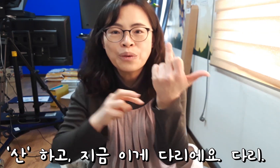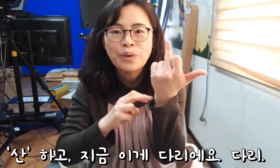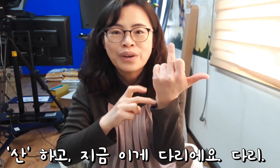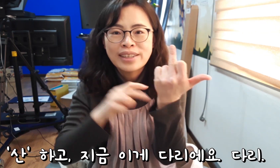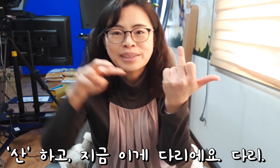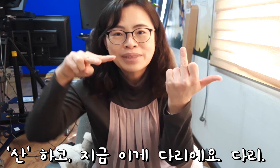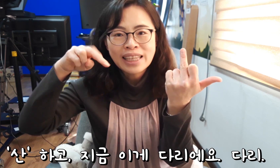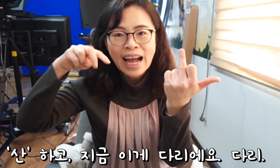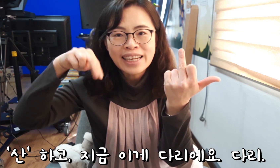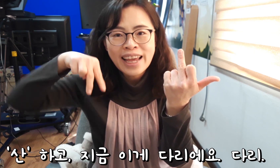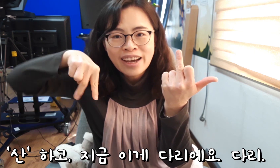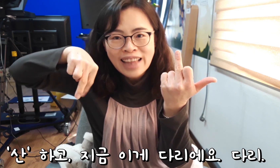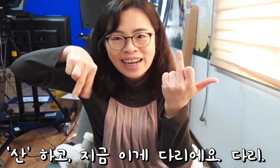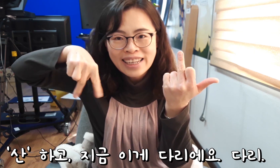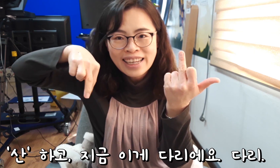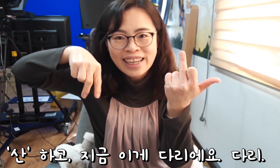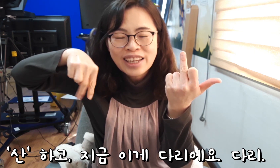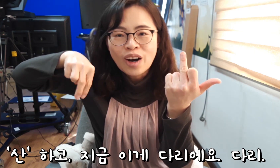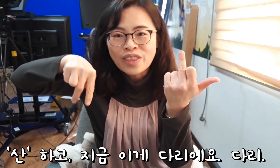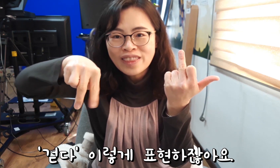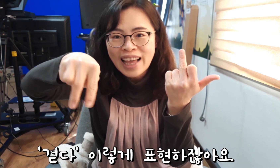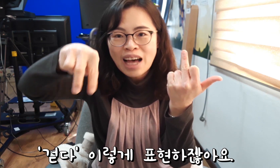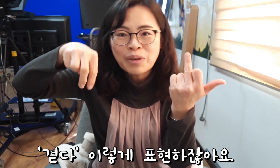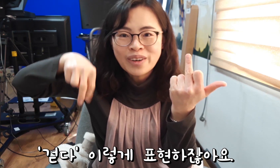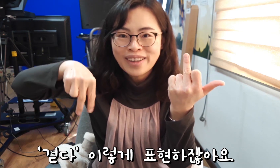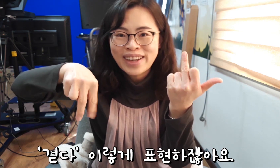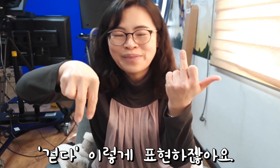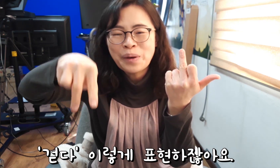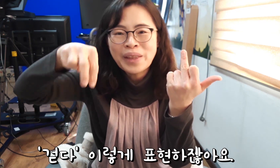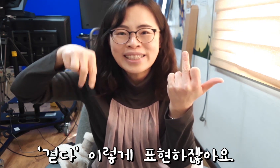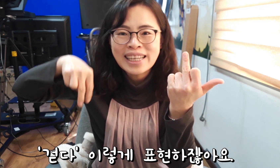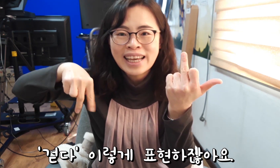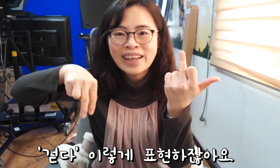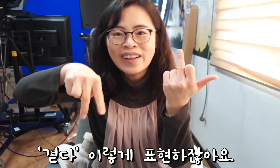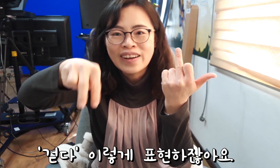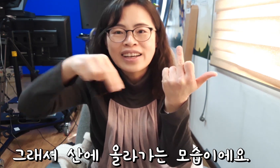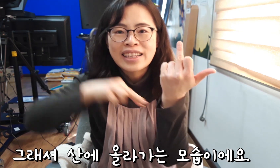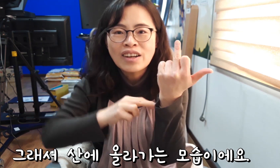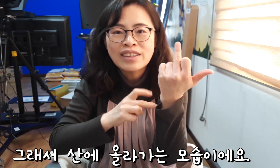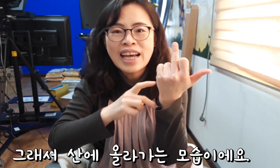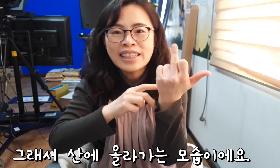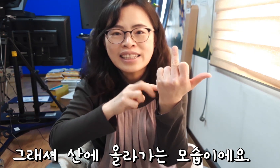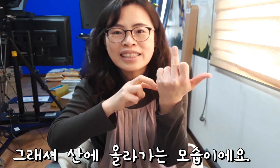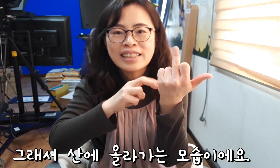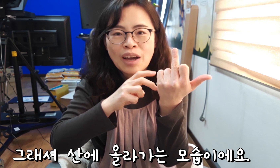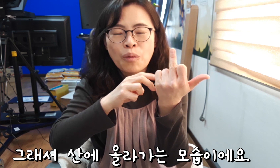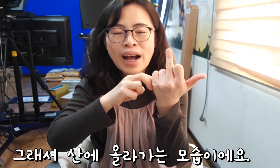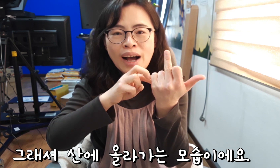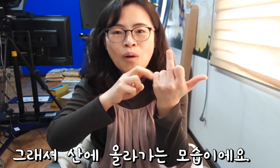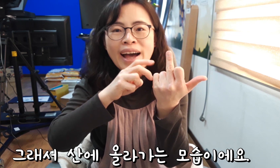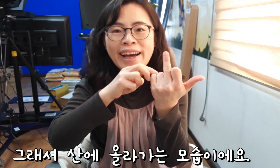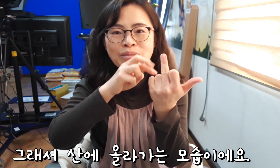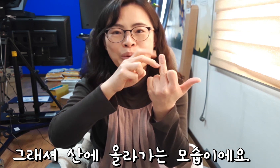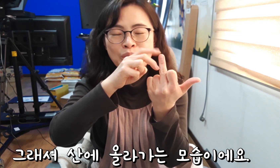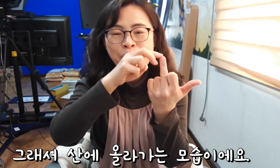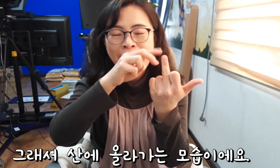산하고 지금 이게 다리예요. 다리. 걷다 뭐 이렇게 많이 표현하잖아요. 그래서 산이 이렇게 올라가는